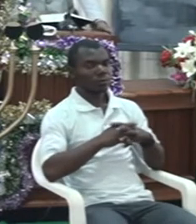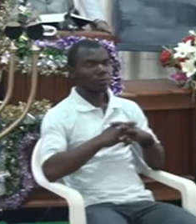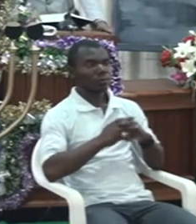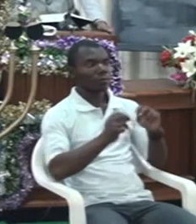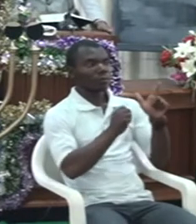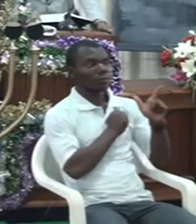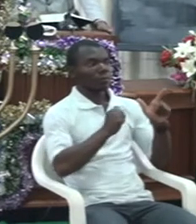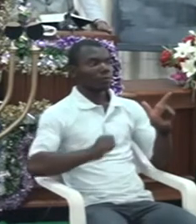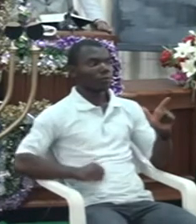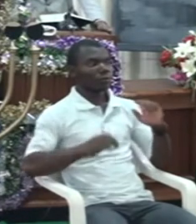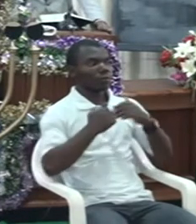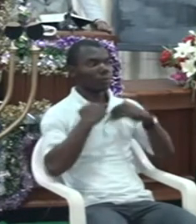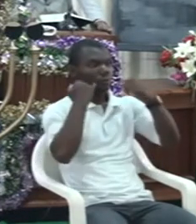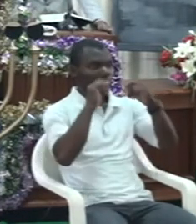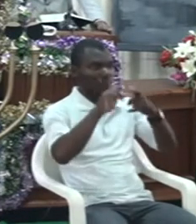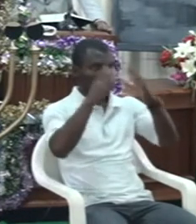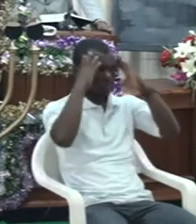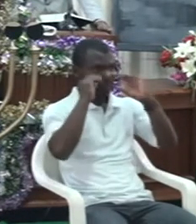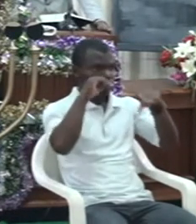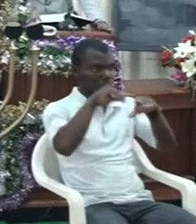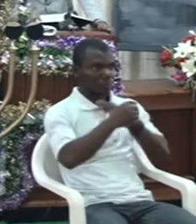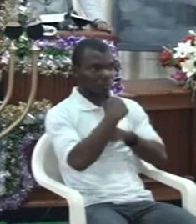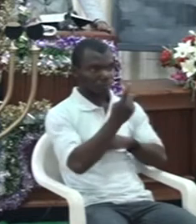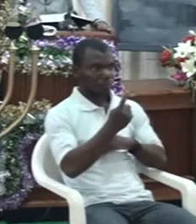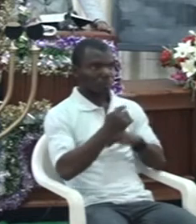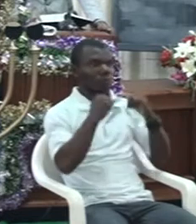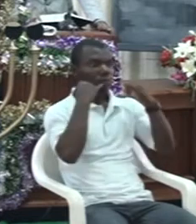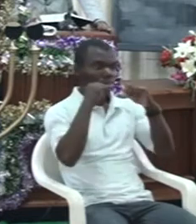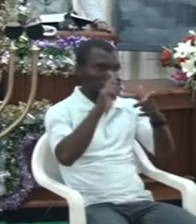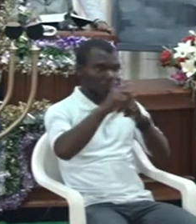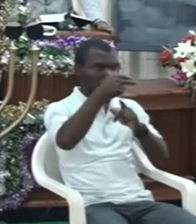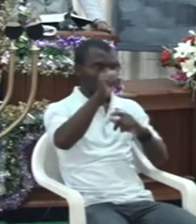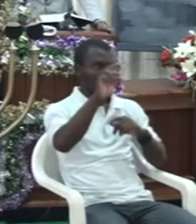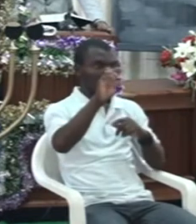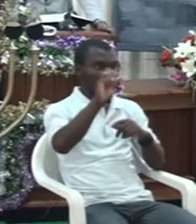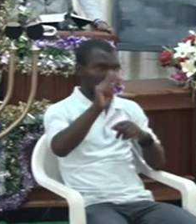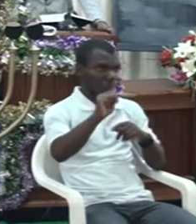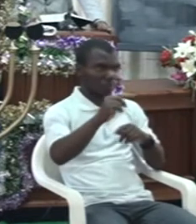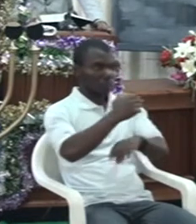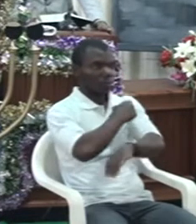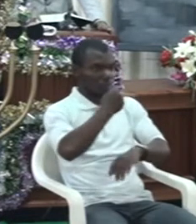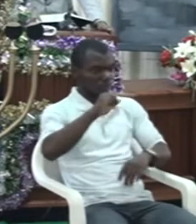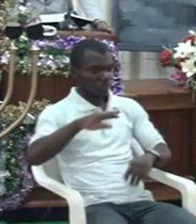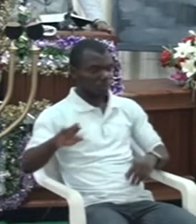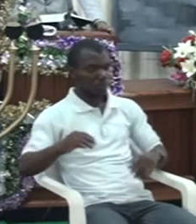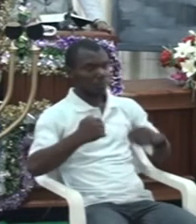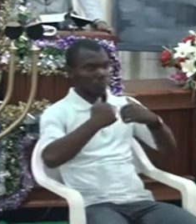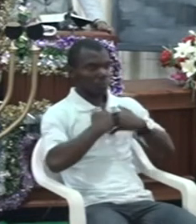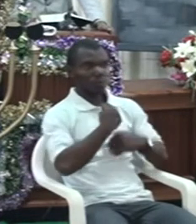Bwana akamwambia Musa akisema, uambie Aroni na wana wake kusema, hivi